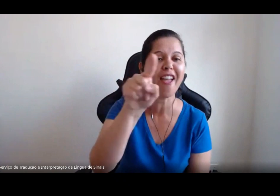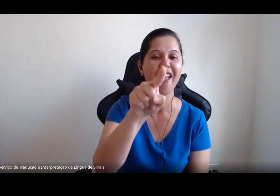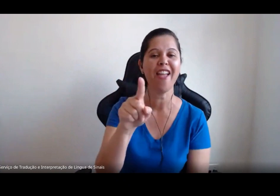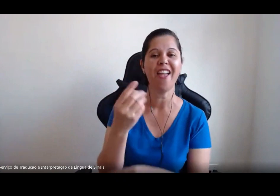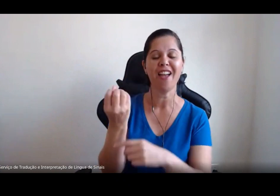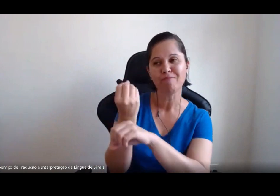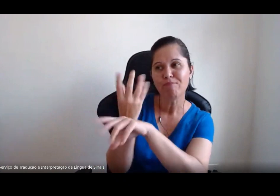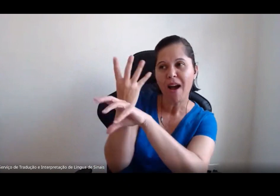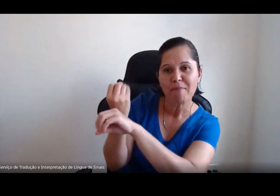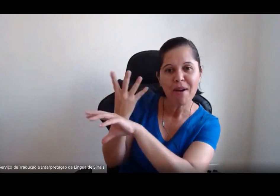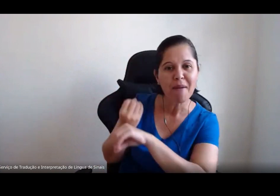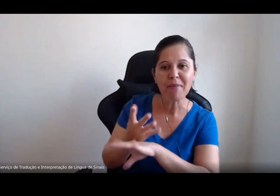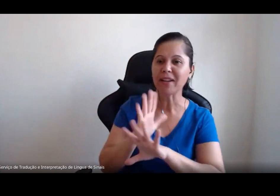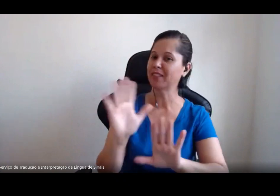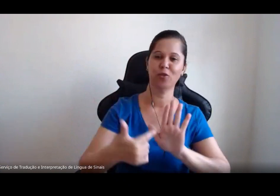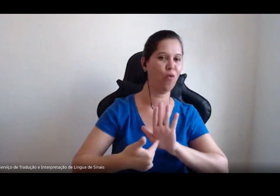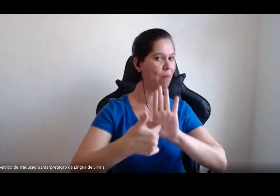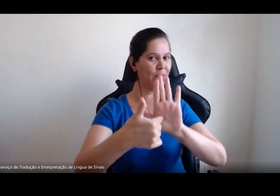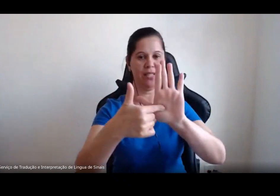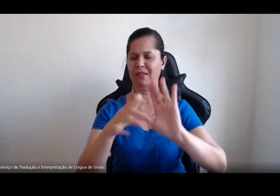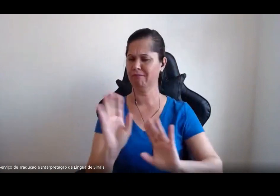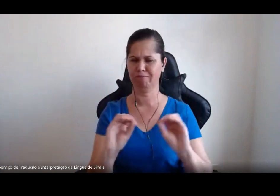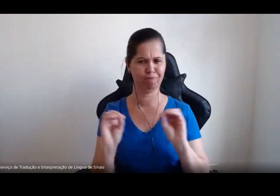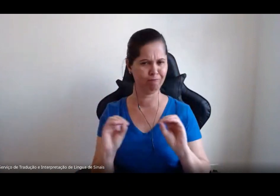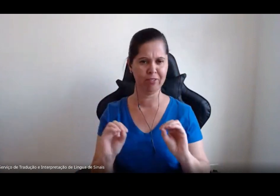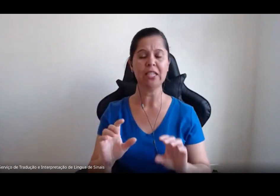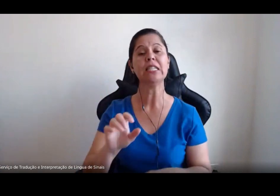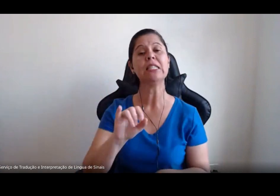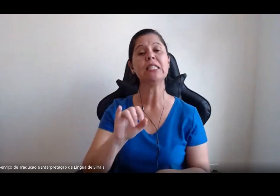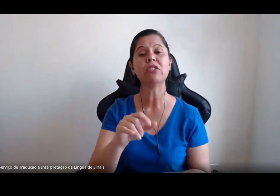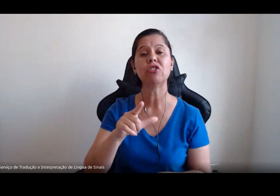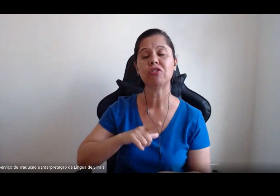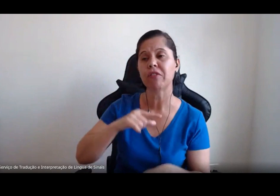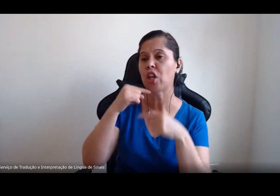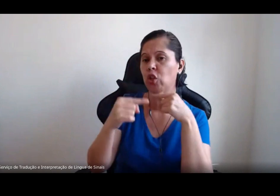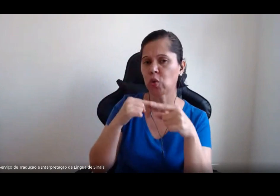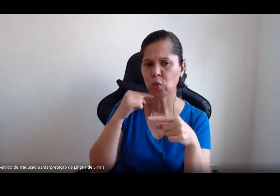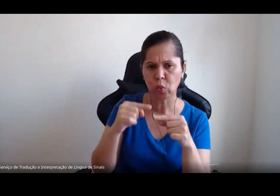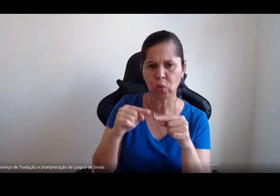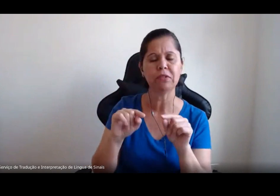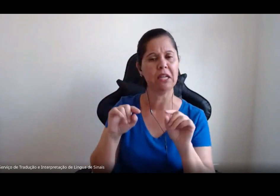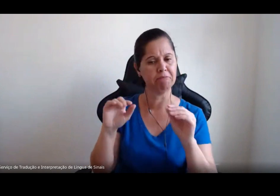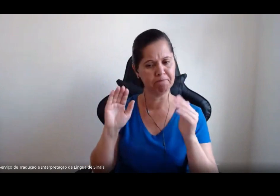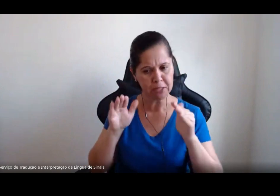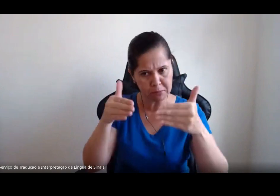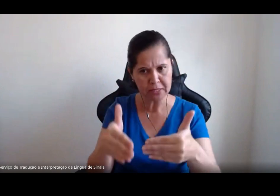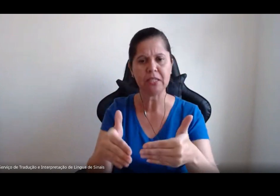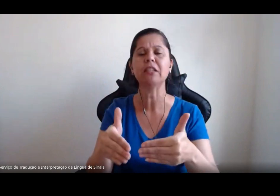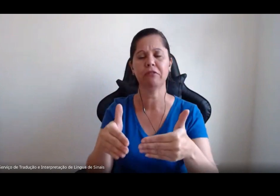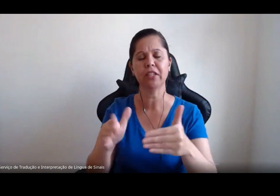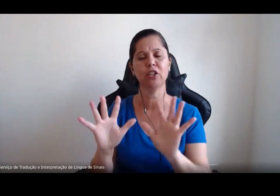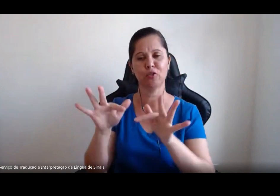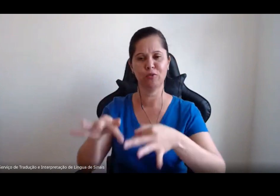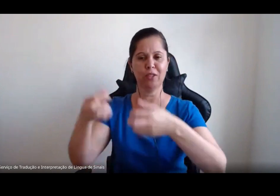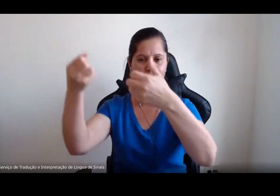das humanas e dos humanos que estão aqui, e não vou mostrar slides. Se vocês tiverem qualquer dúvida ou pergunta depois pontual,